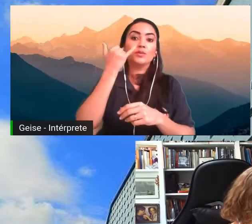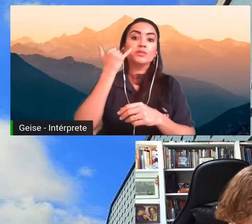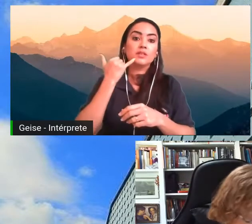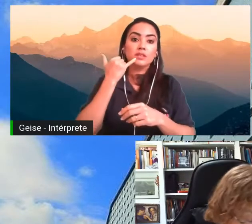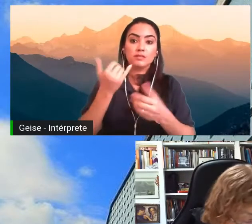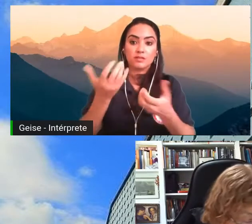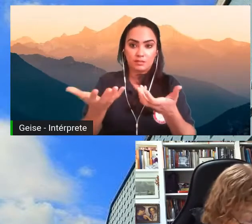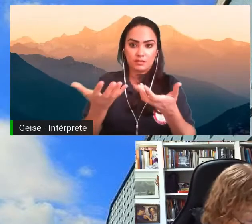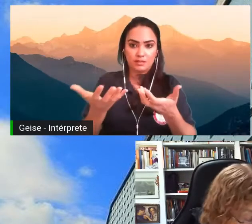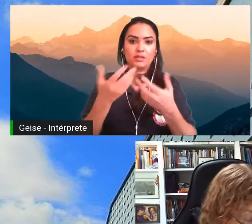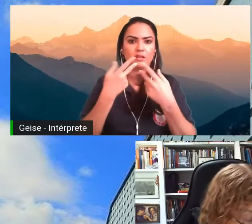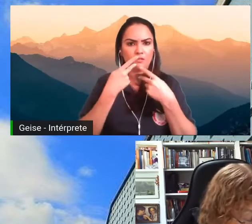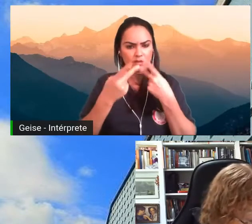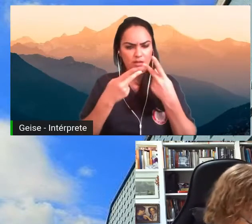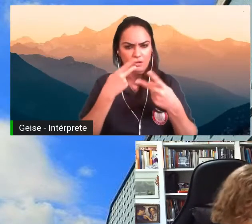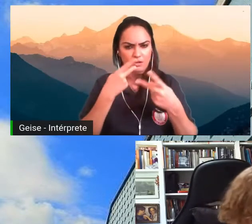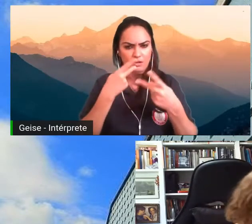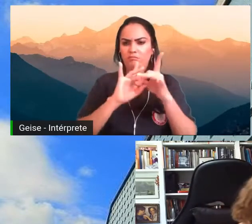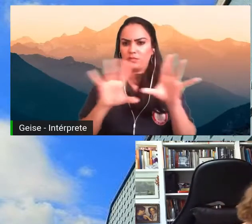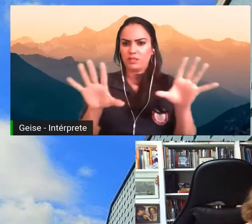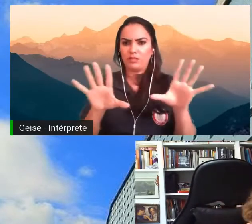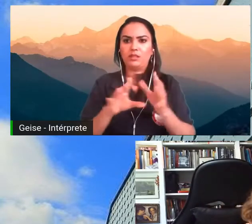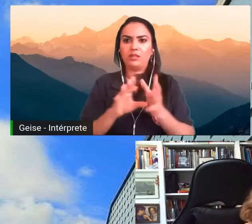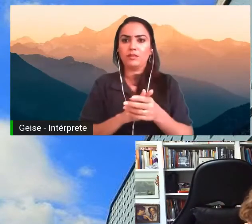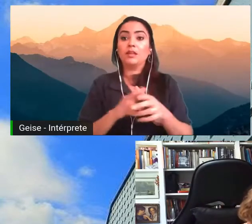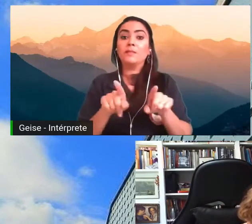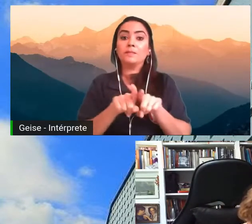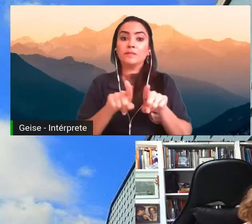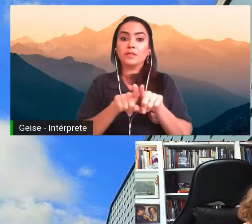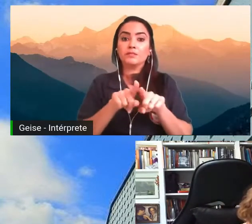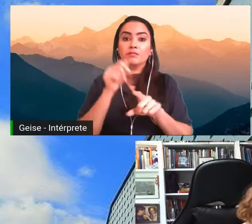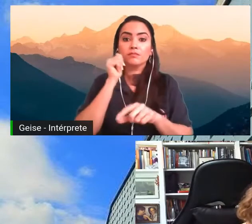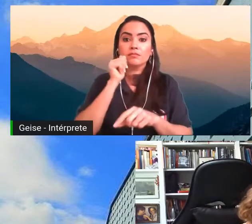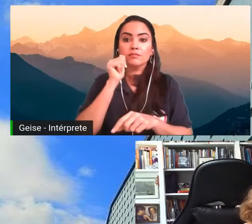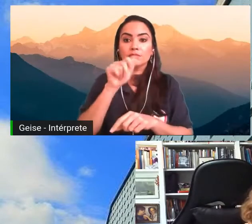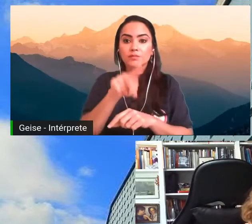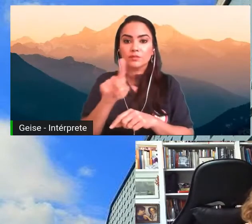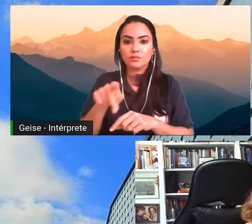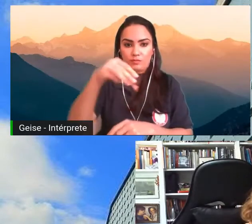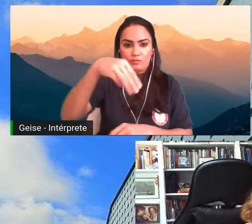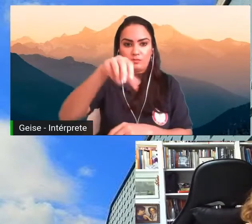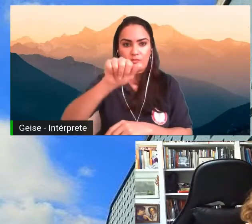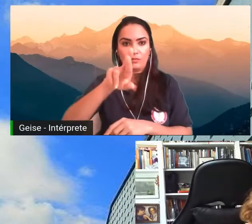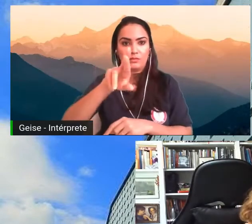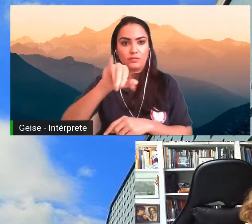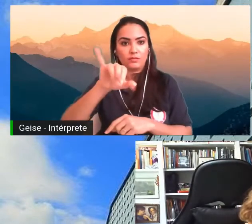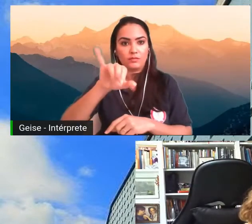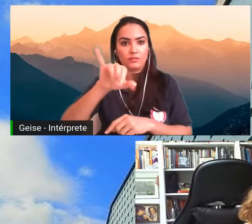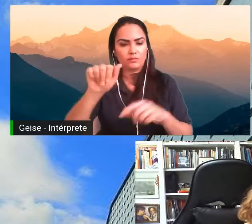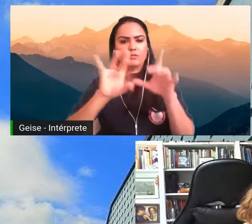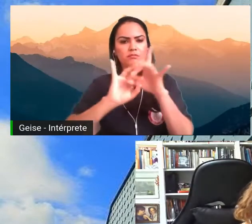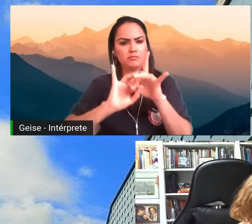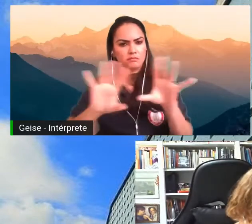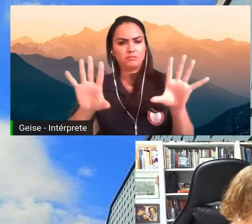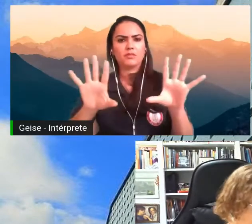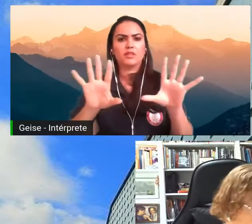professora Maria, também seria interessantíssimo nesse exato momento. Tá, professora